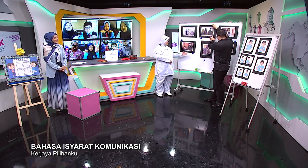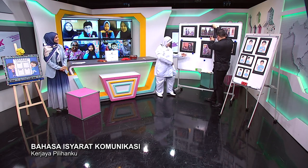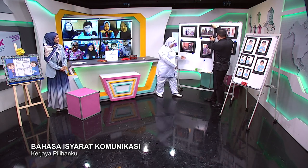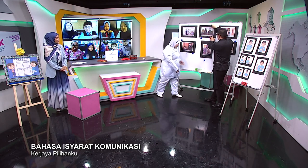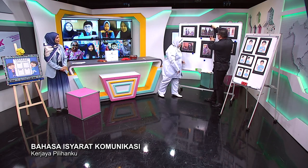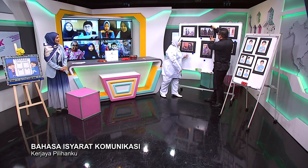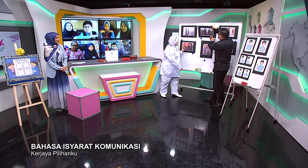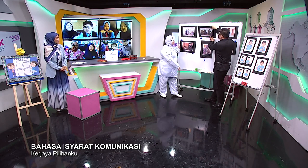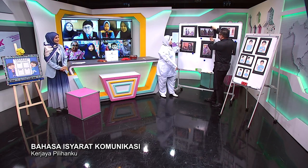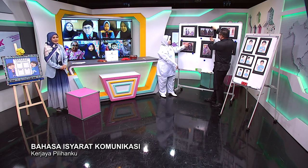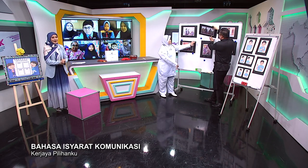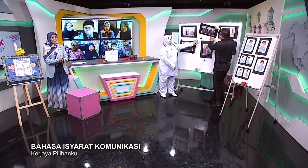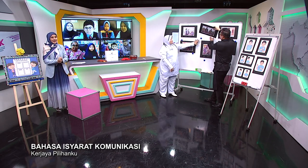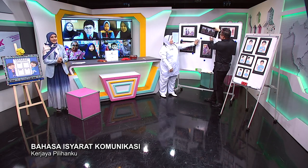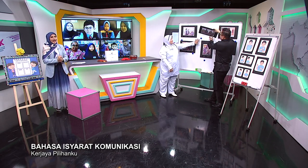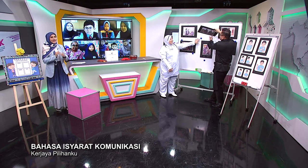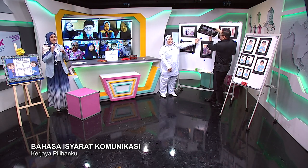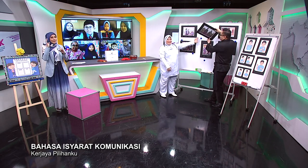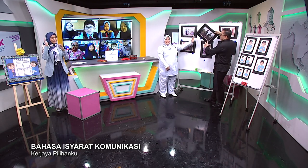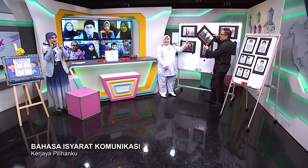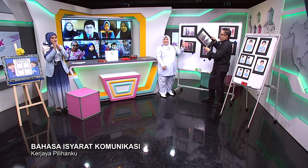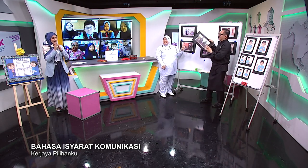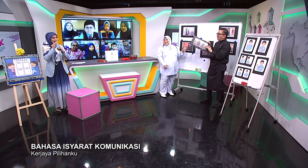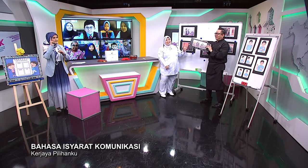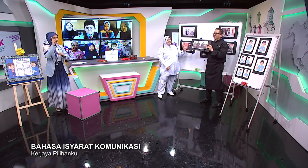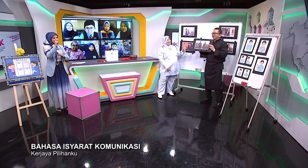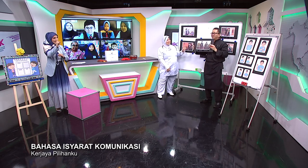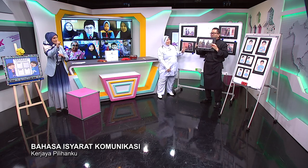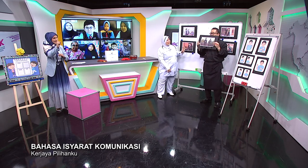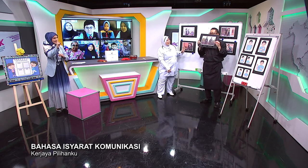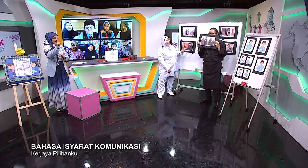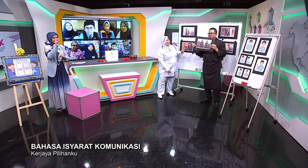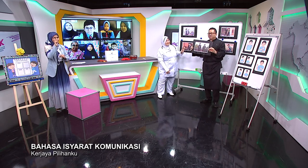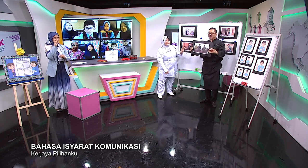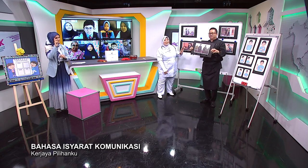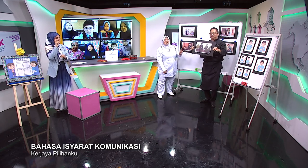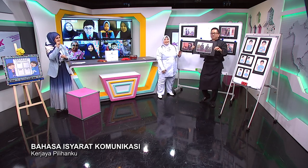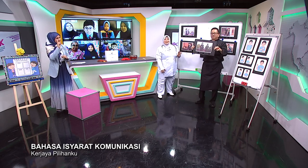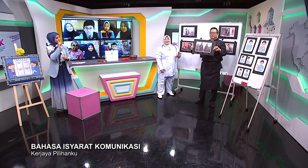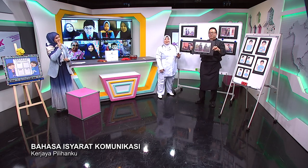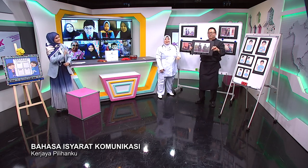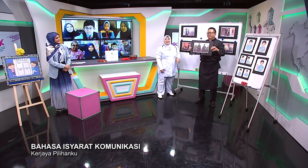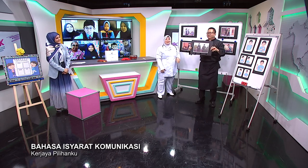Okey. Okey. Wah, okey kawan-kawan. Gambar yang pertama.